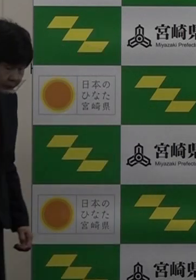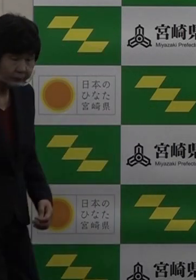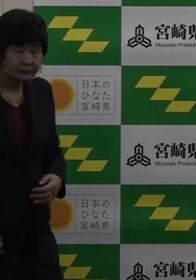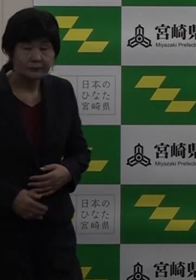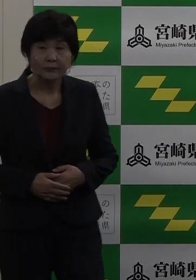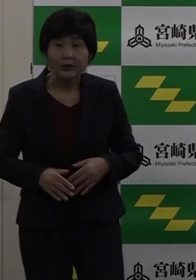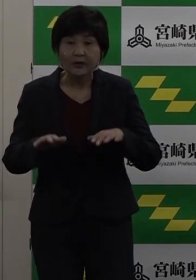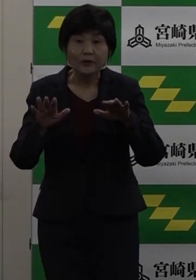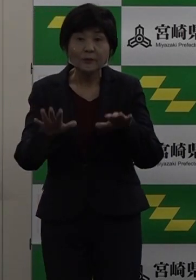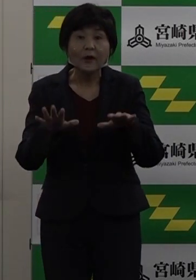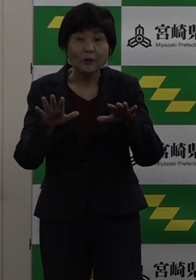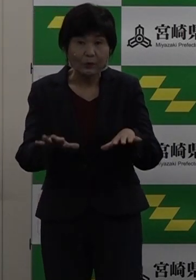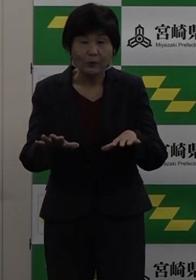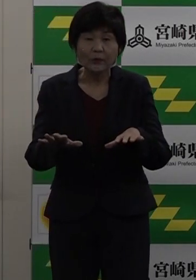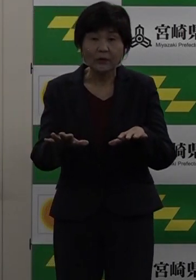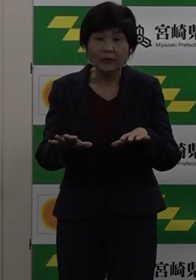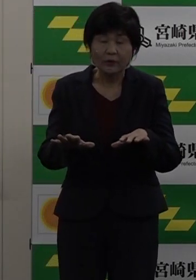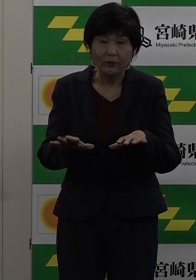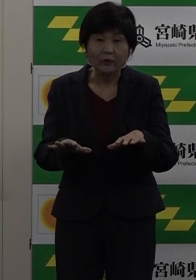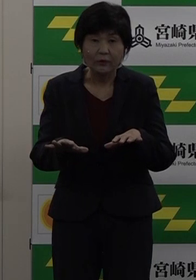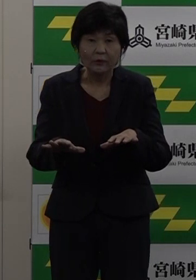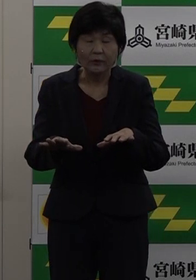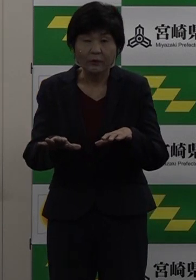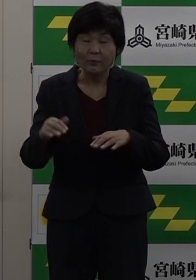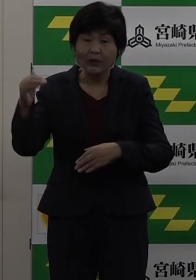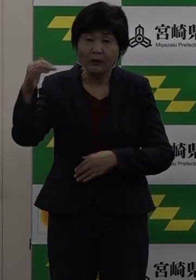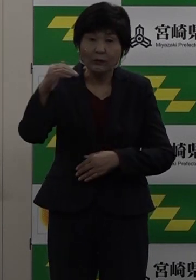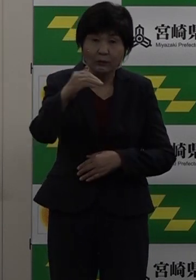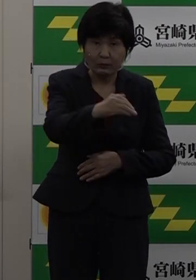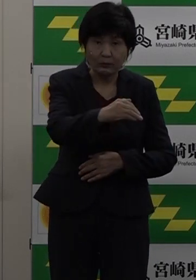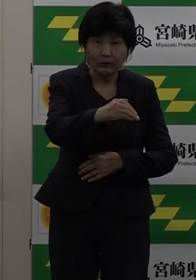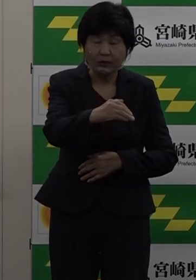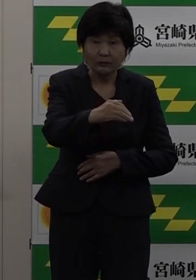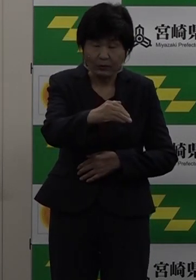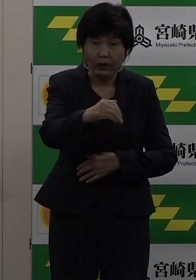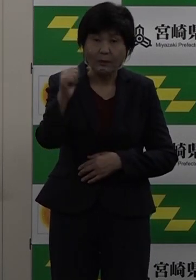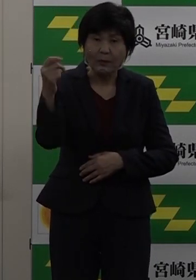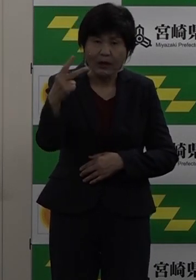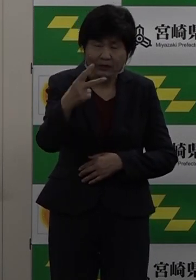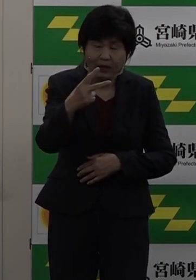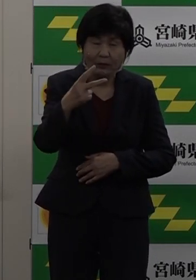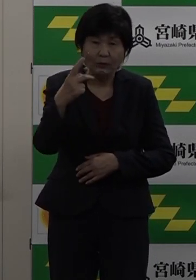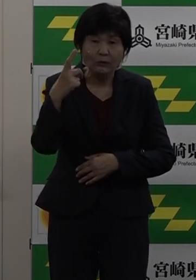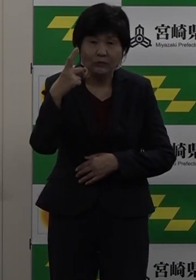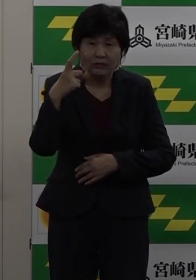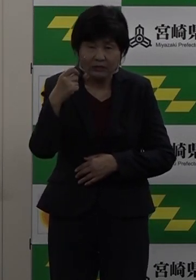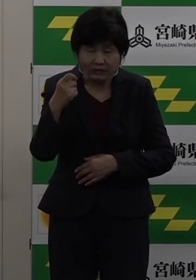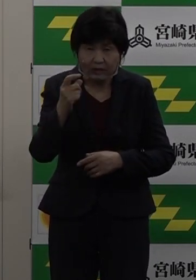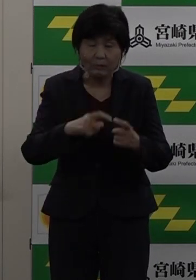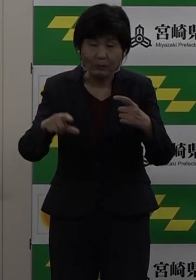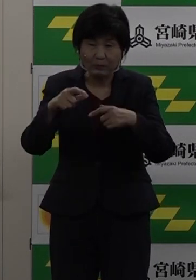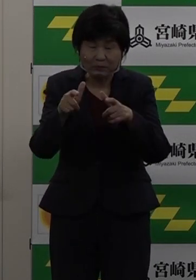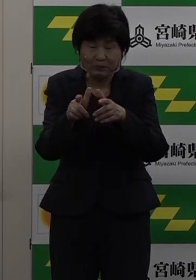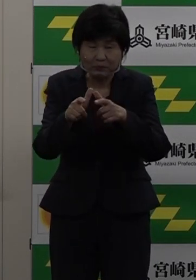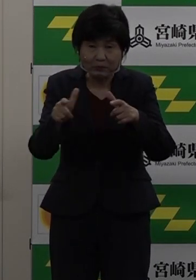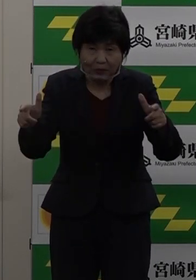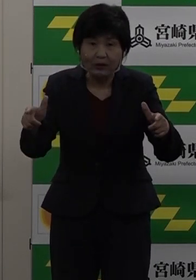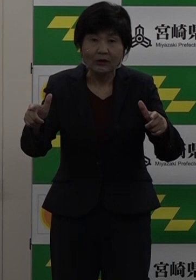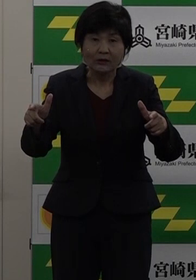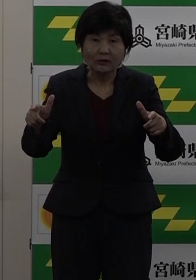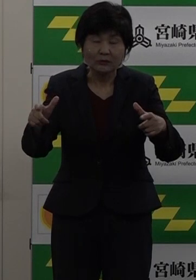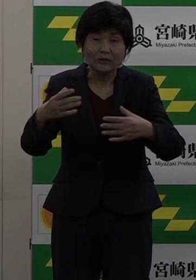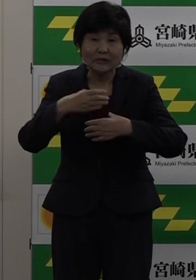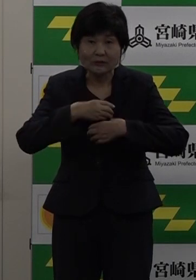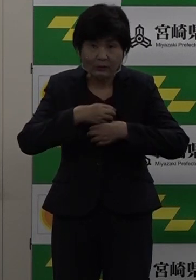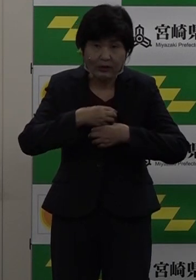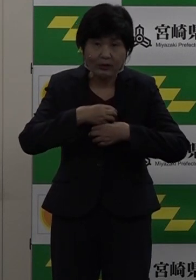が、今は下落局面、下降局面にあるんですが、再び拡大しかねないという緊張感を県民の皆